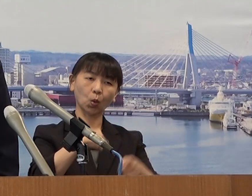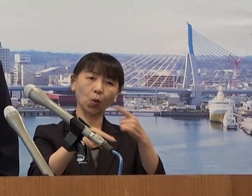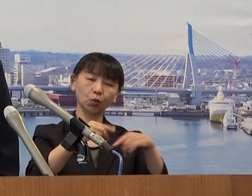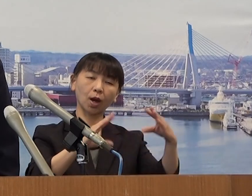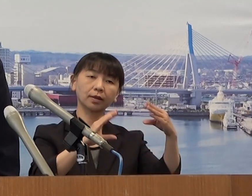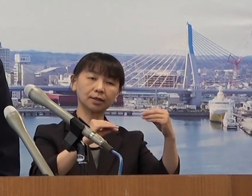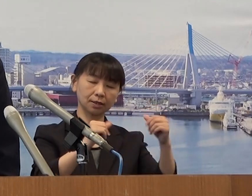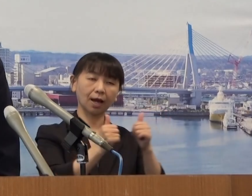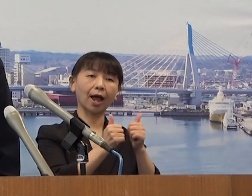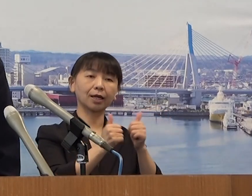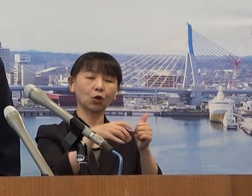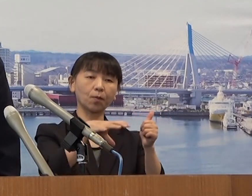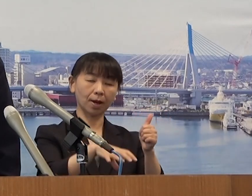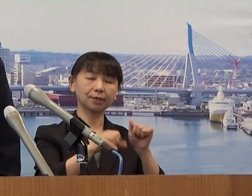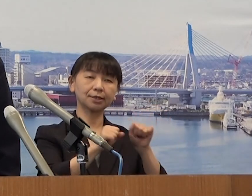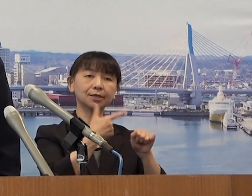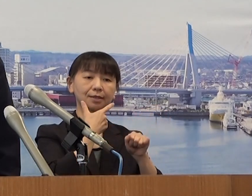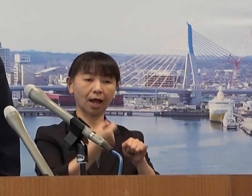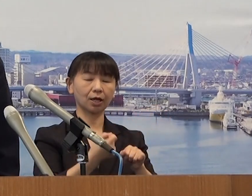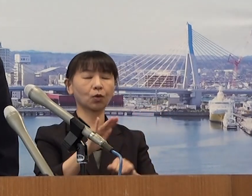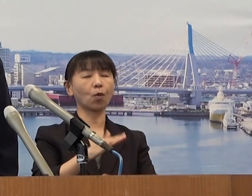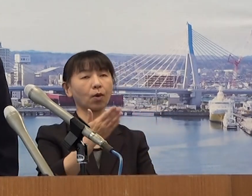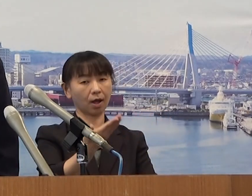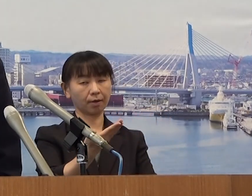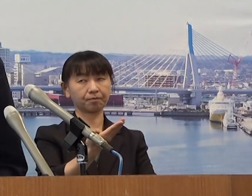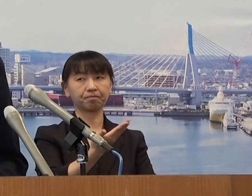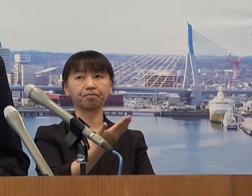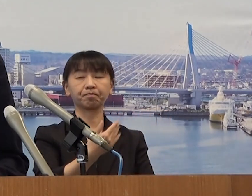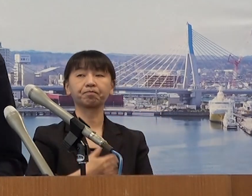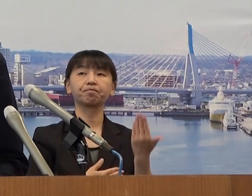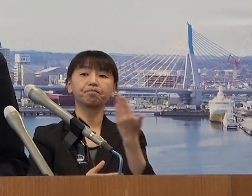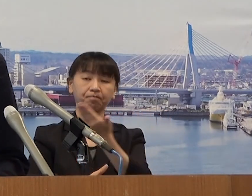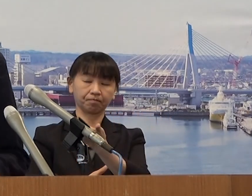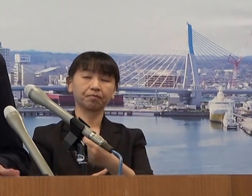い会議の場にしたいと思っていらっしゃいますでしょうか。 はい、